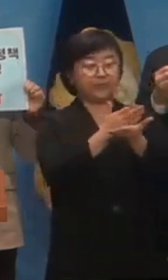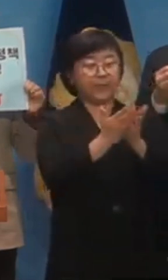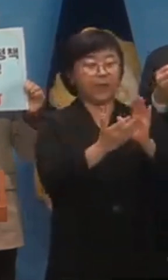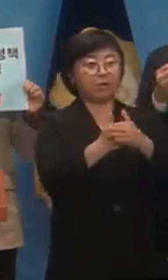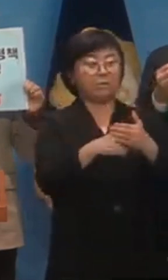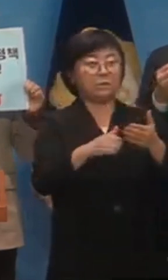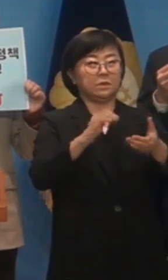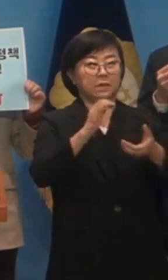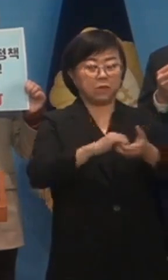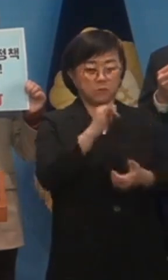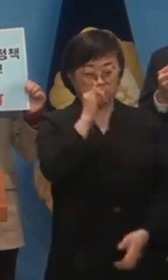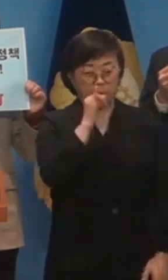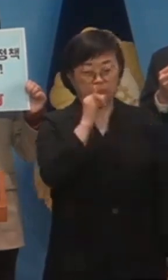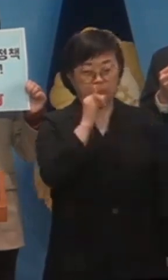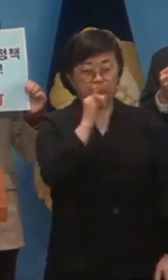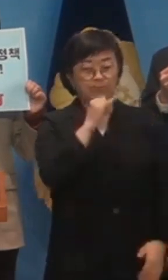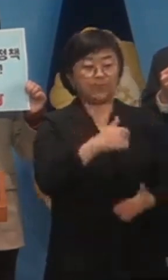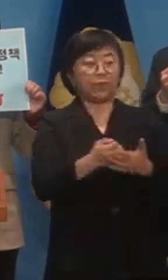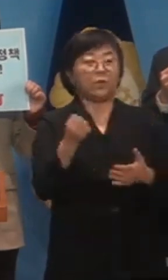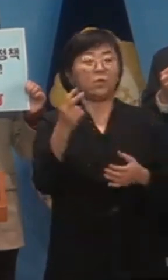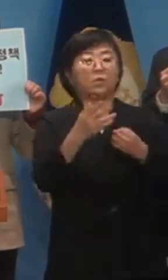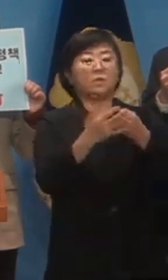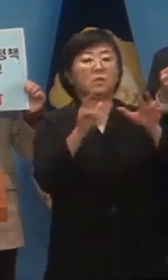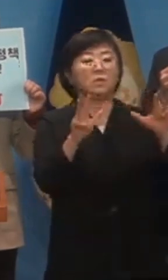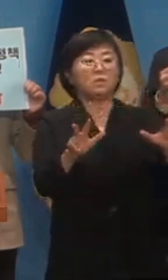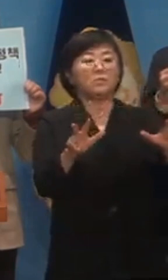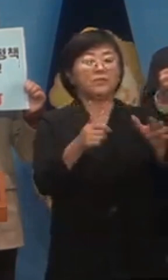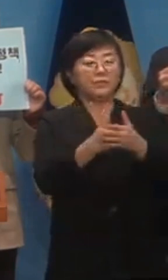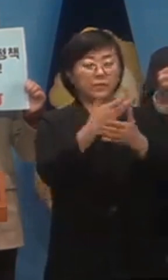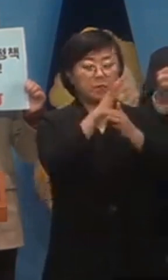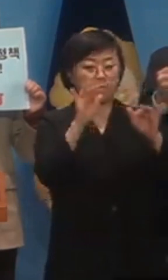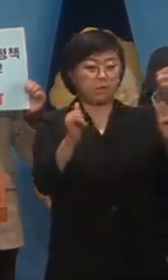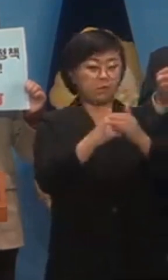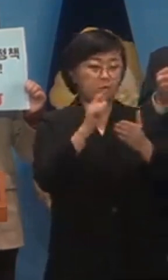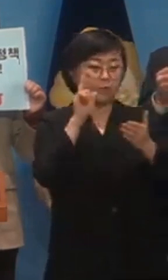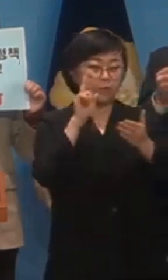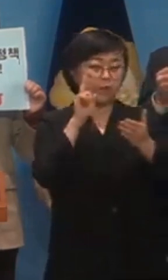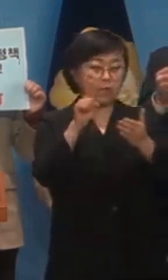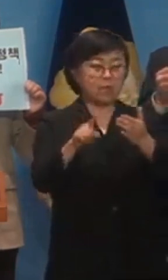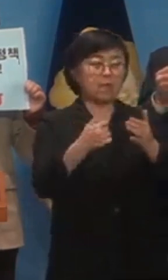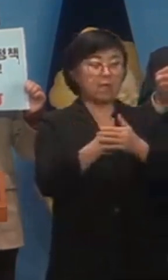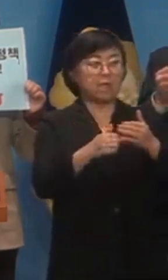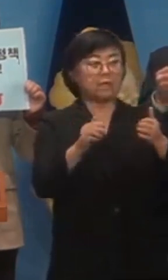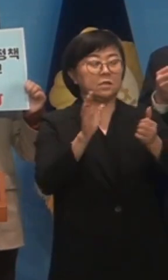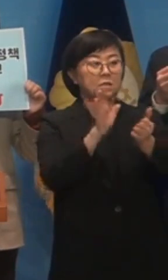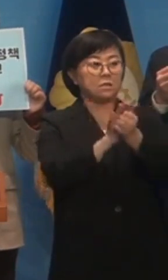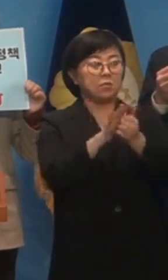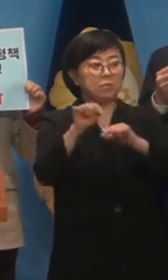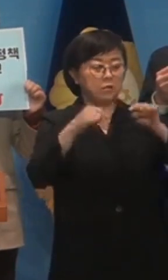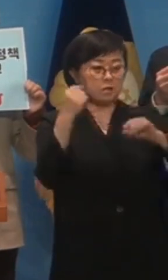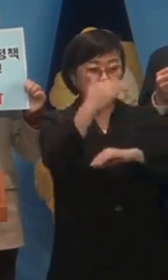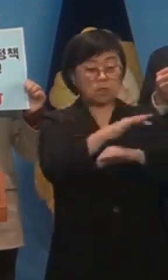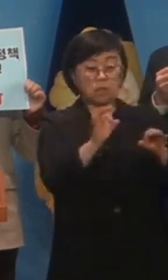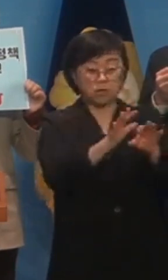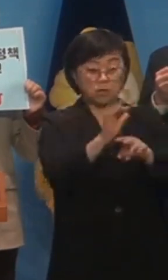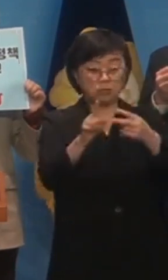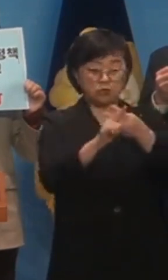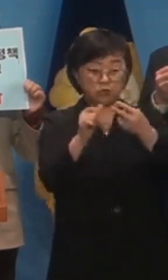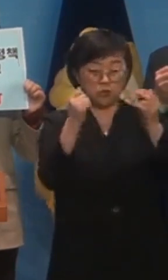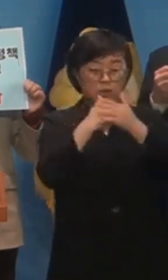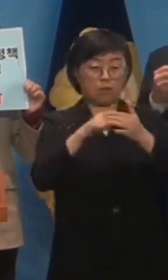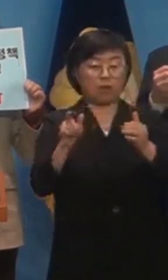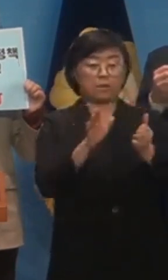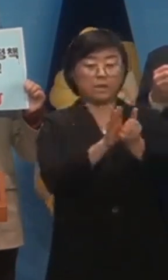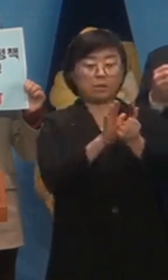규모에 제한도 생겼습니다. 게다가 이제는 청년 내일 채용 공제가 사라지니 중소기업 입장에서는